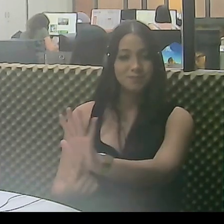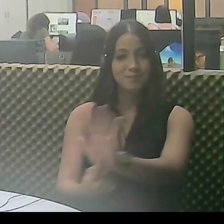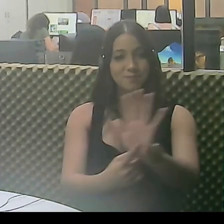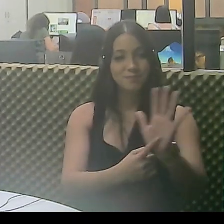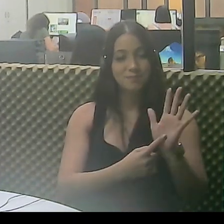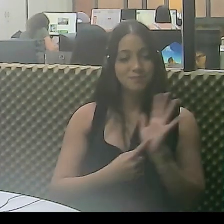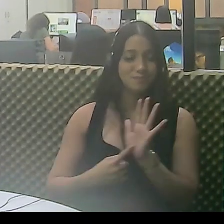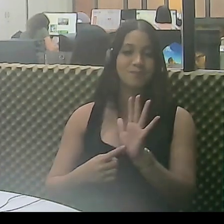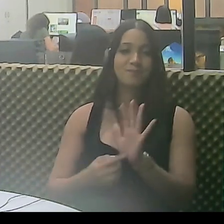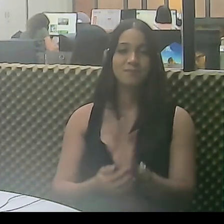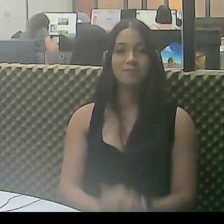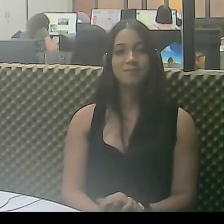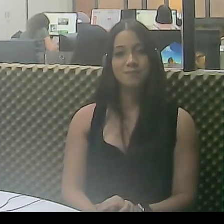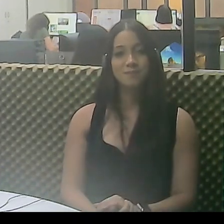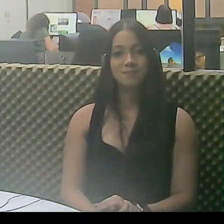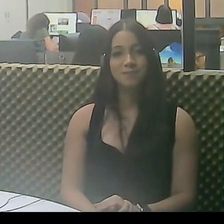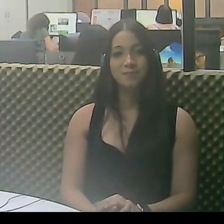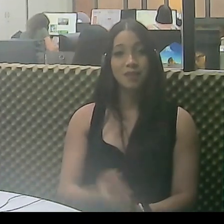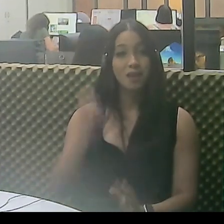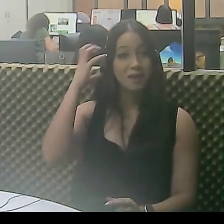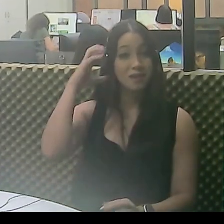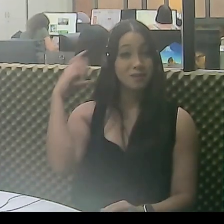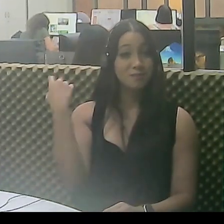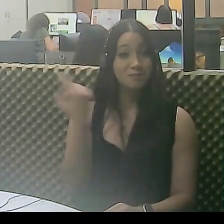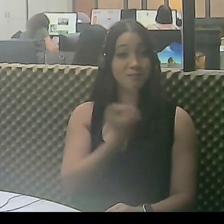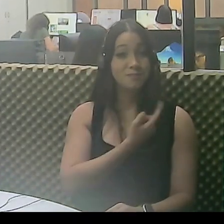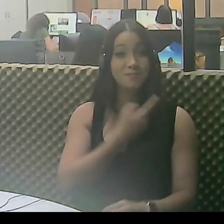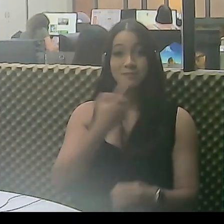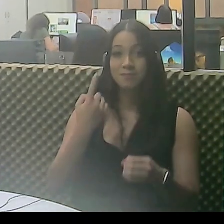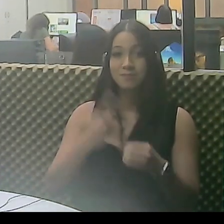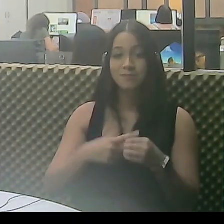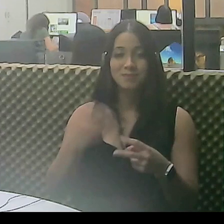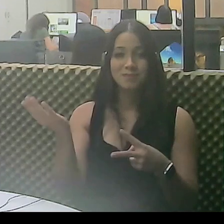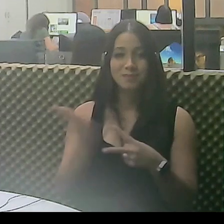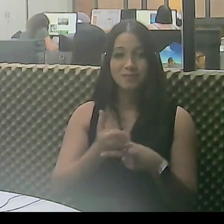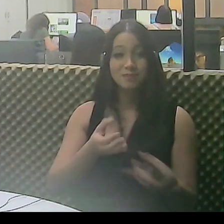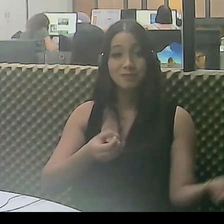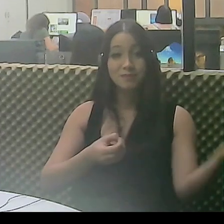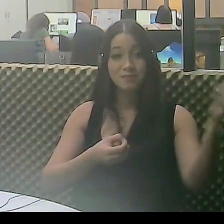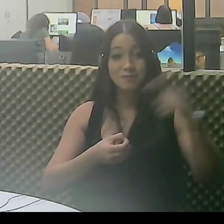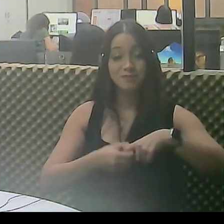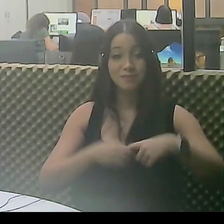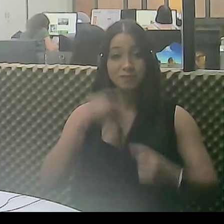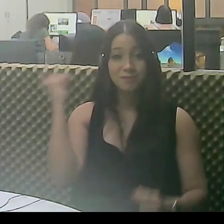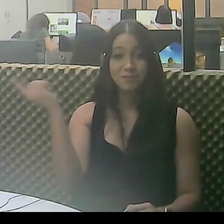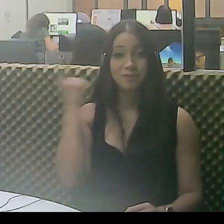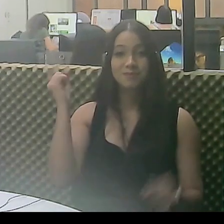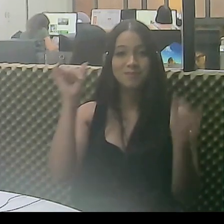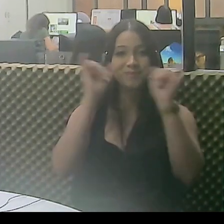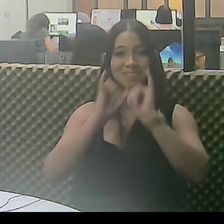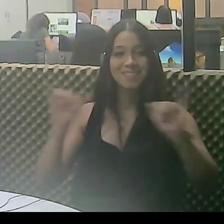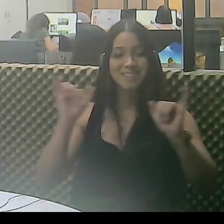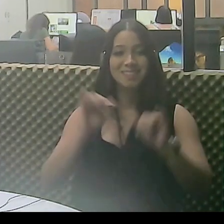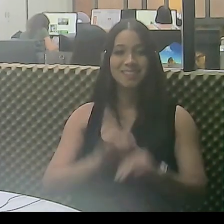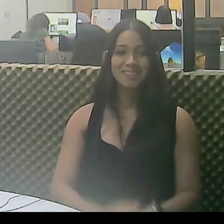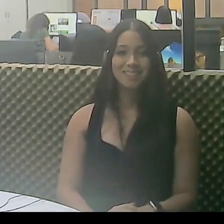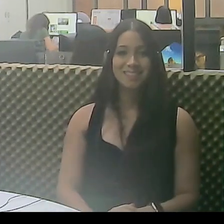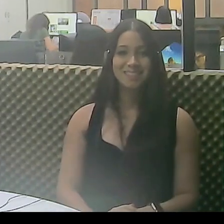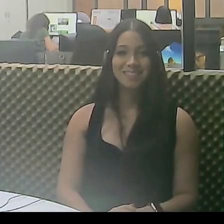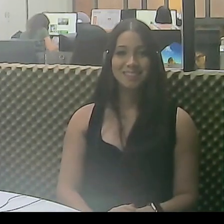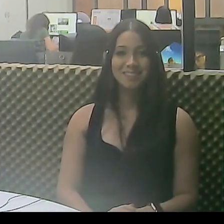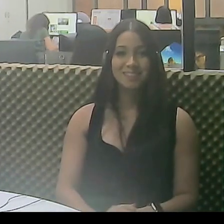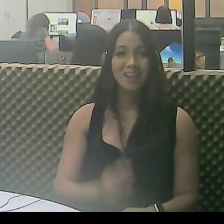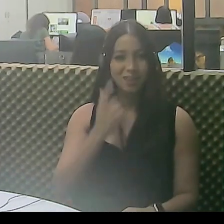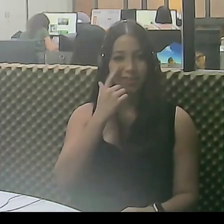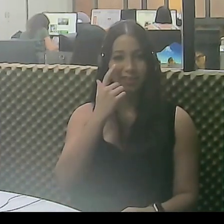Destaque Nacional. A Rádio Nossa Cidade vai para um rápido intervalo e já já está de volta com o Giro de Notícias.